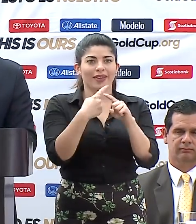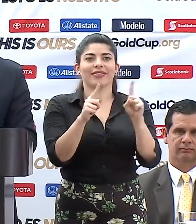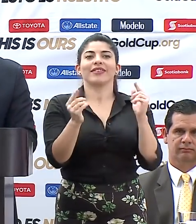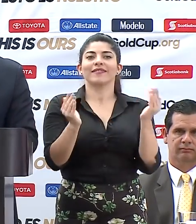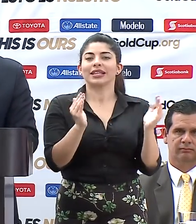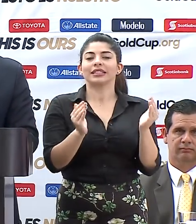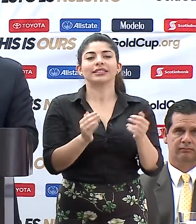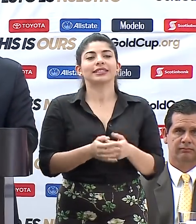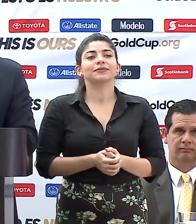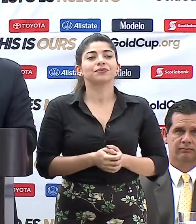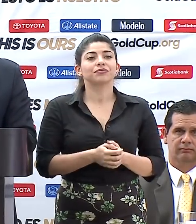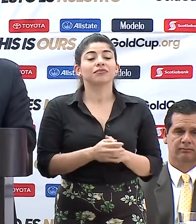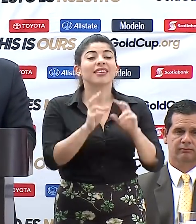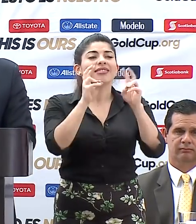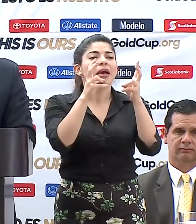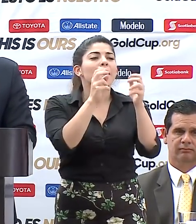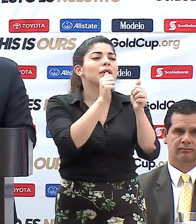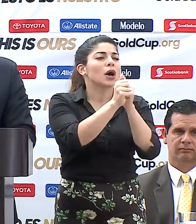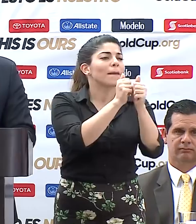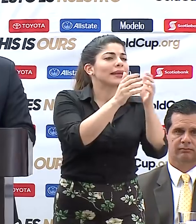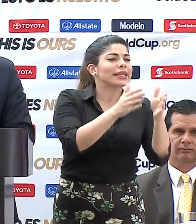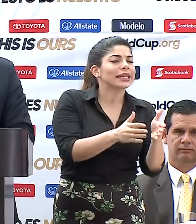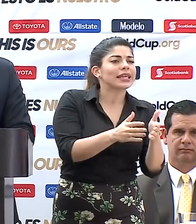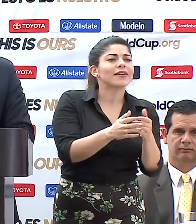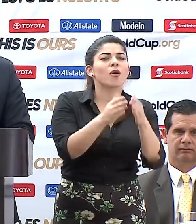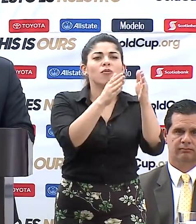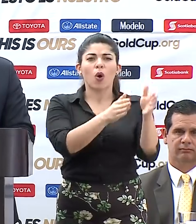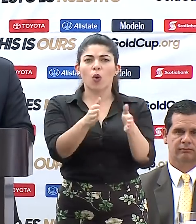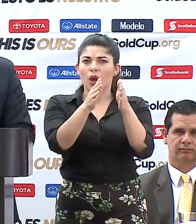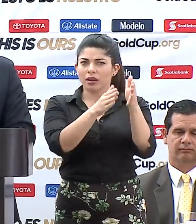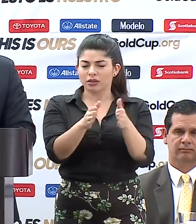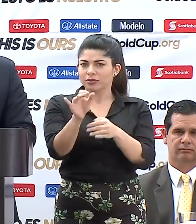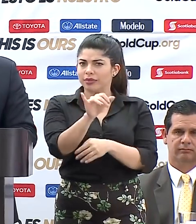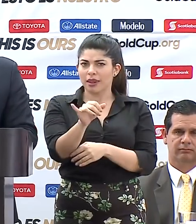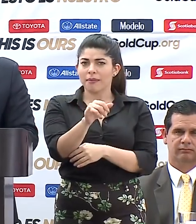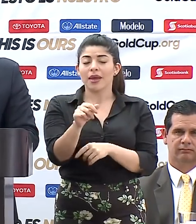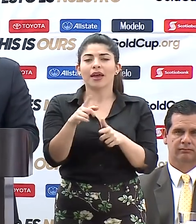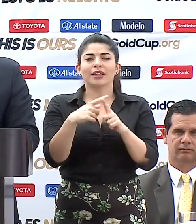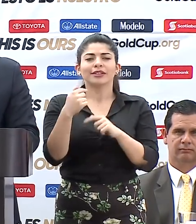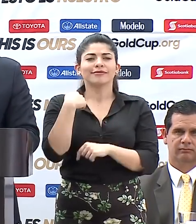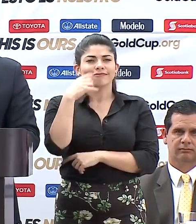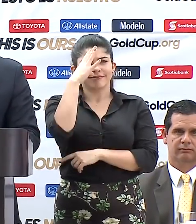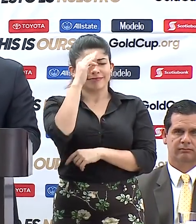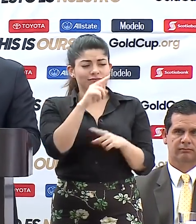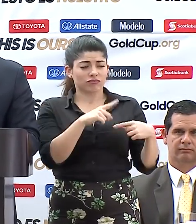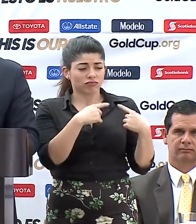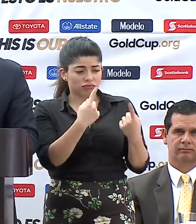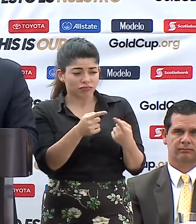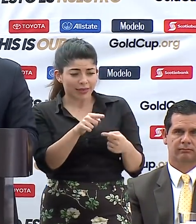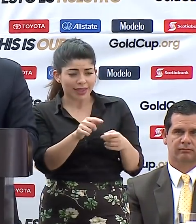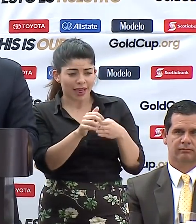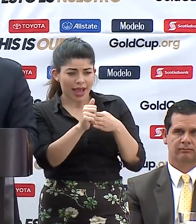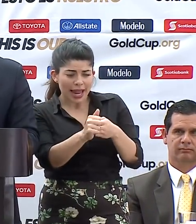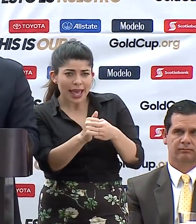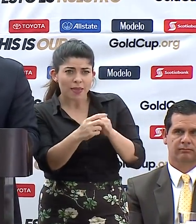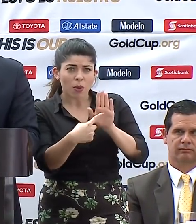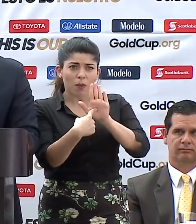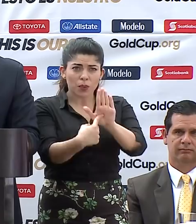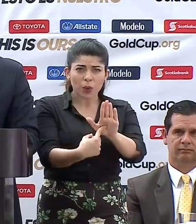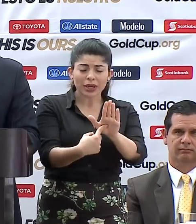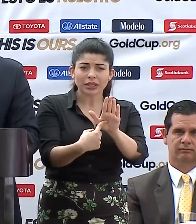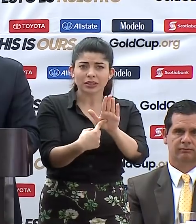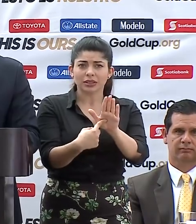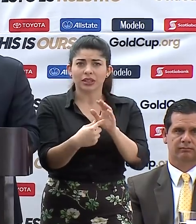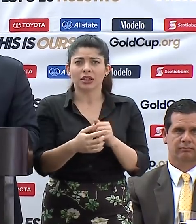diferencia en lo competitivo, en lo organizativo. Y creo que ese liderazgo y esa muestra